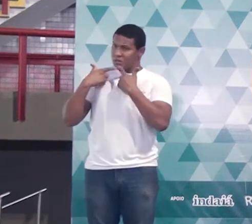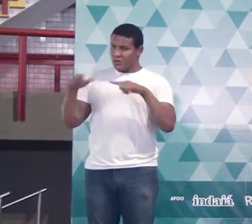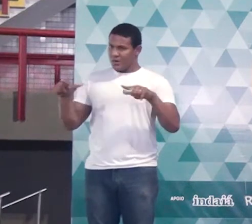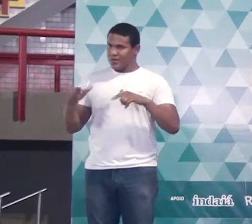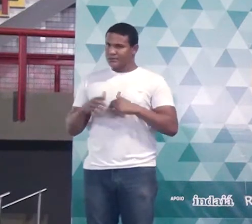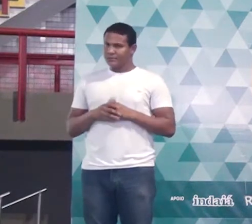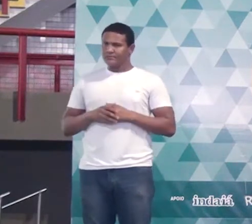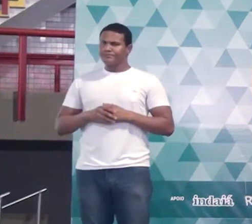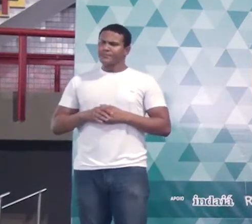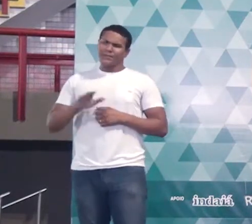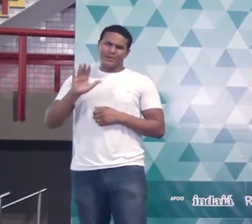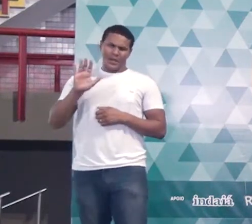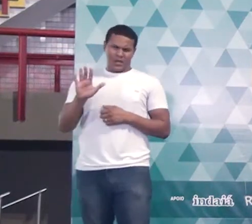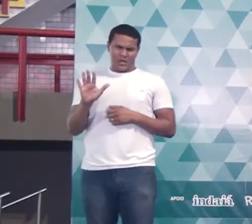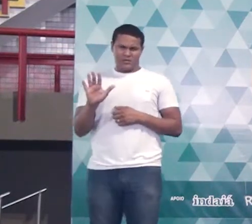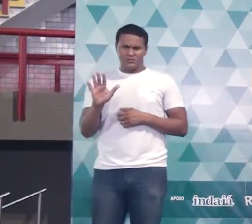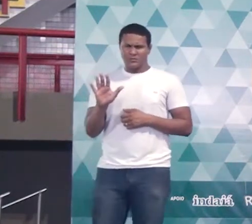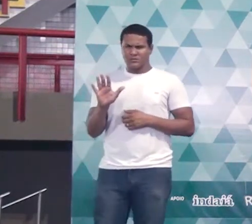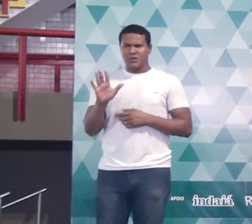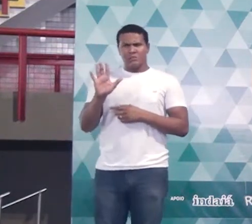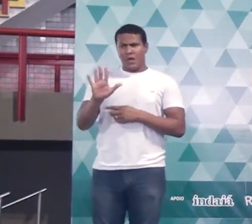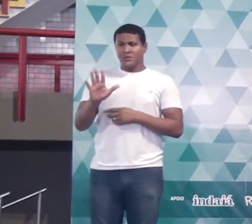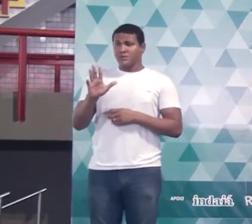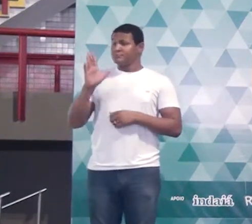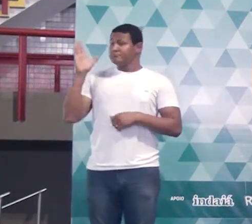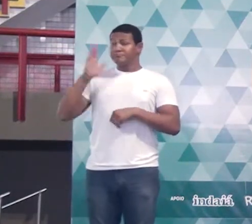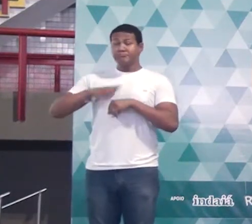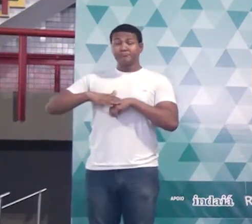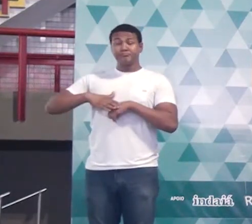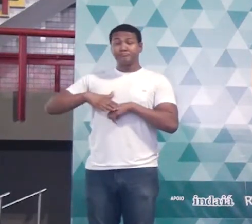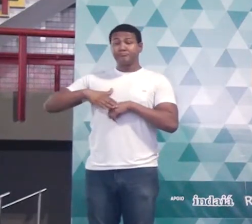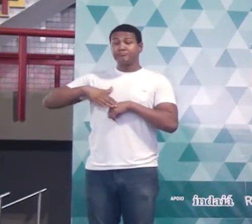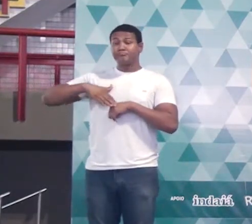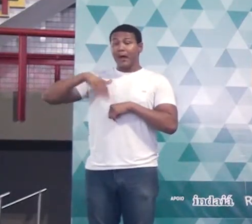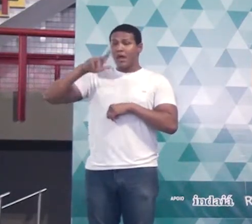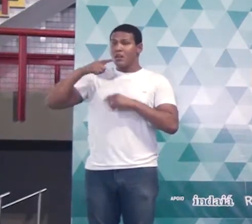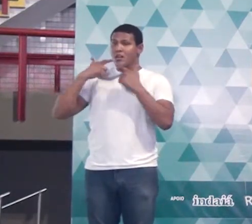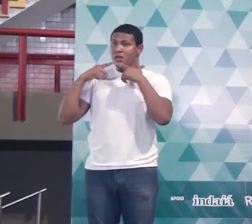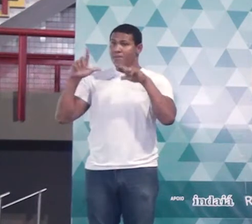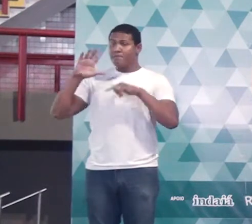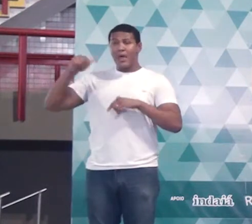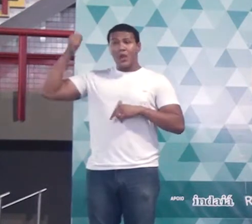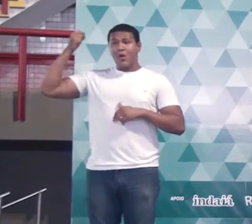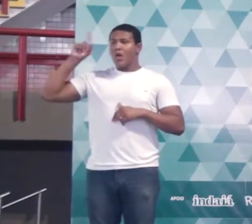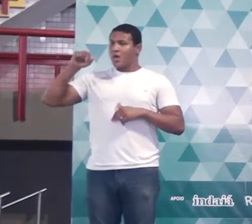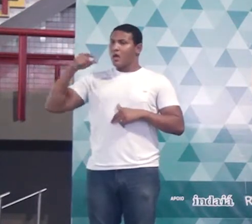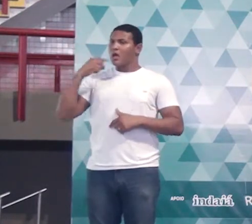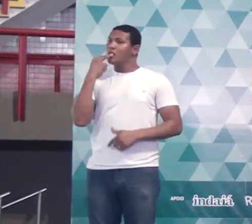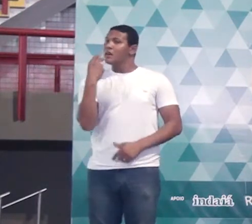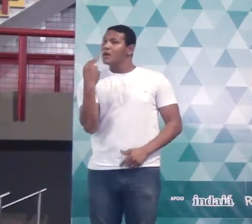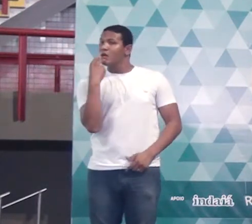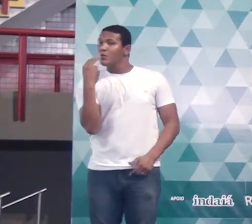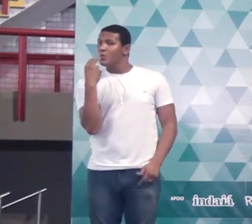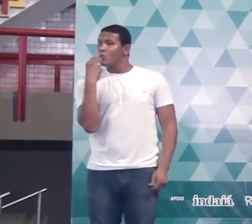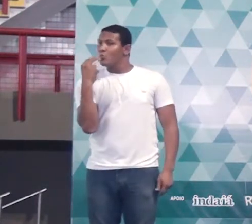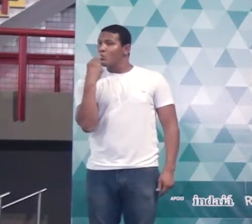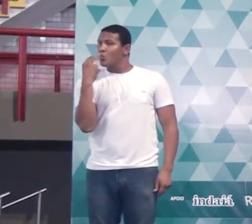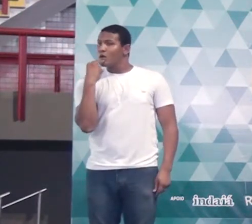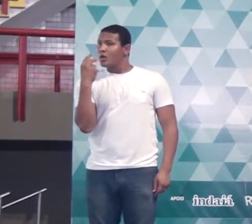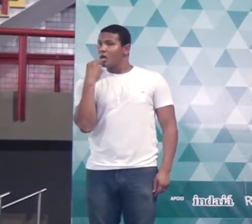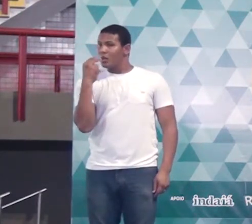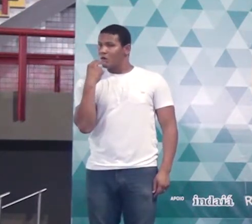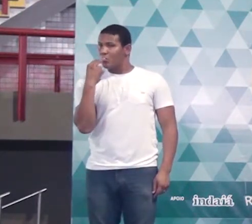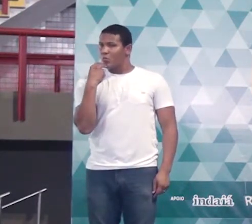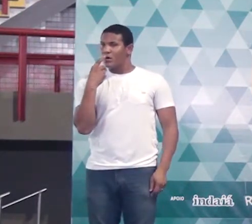linguagem. Mas o instrumento de linguagem mais eficiente que existe é a língua, o